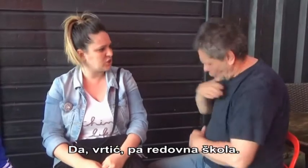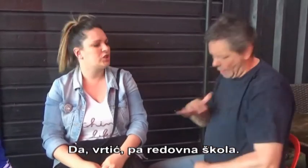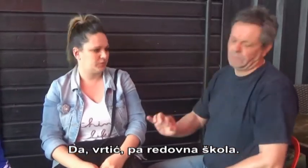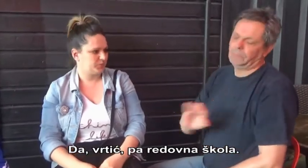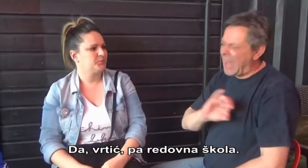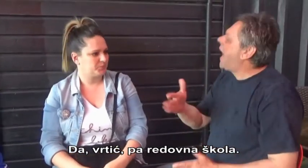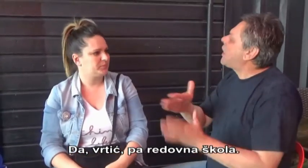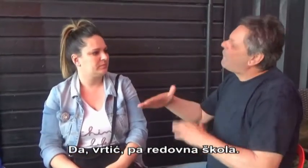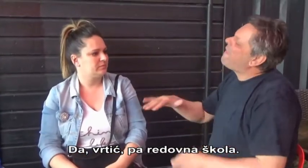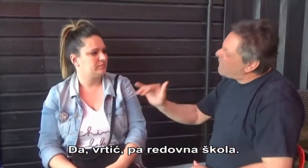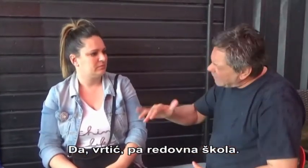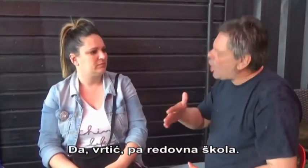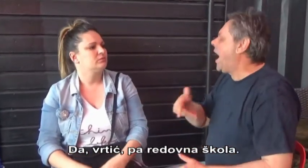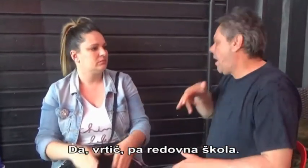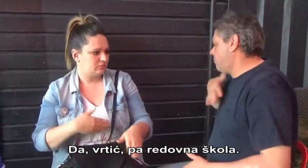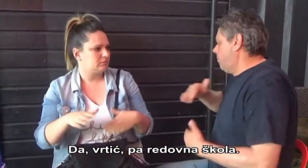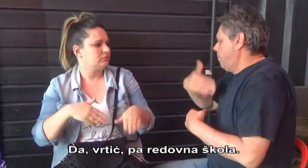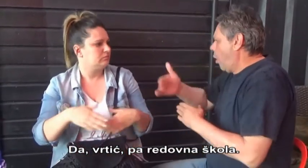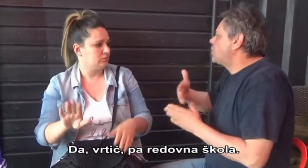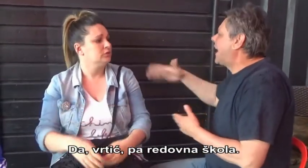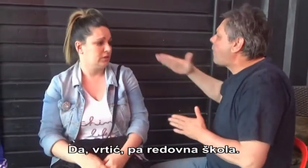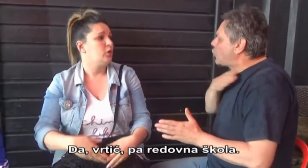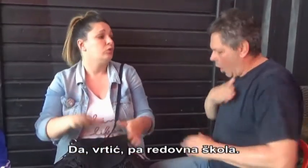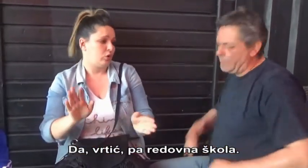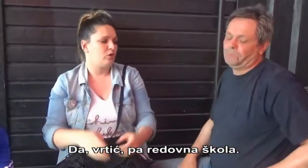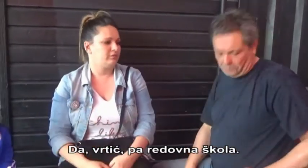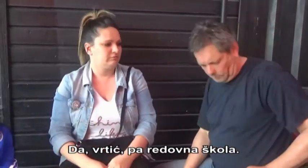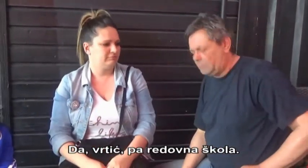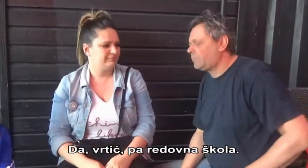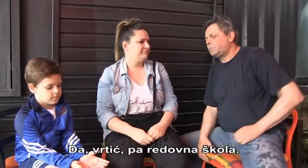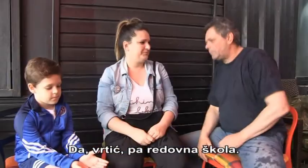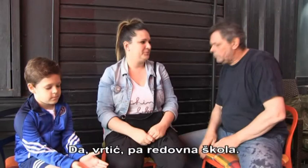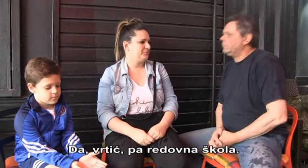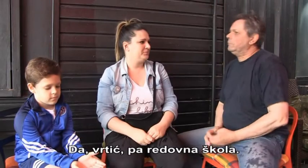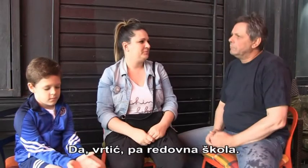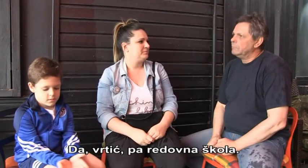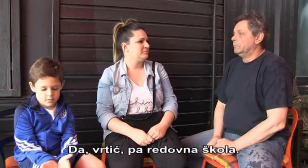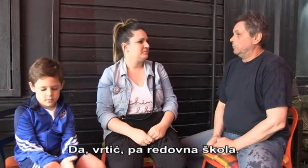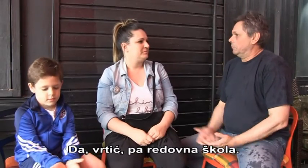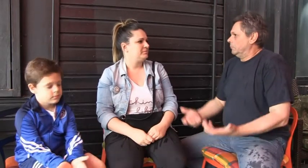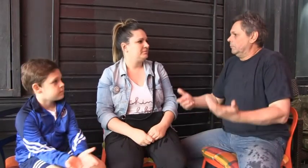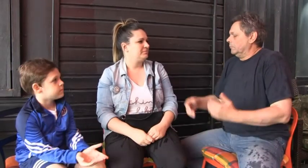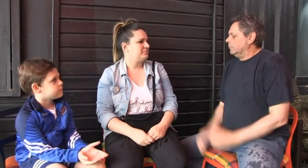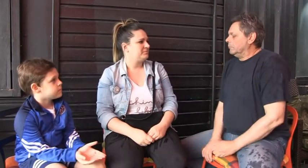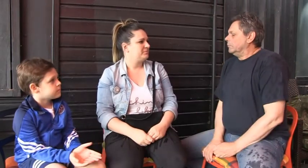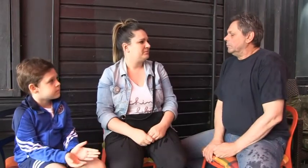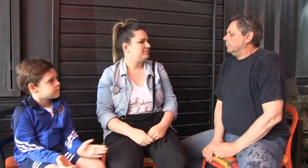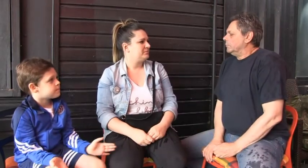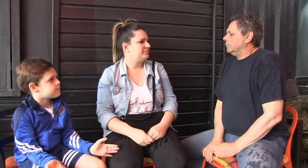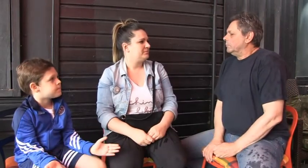škola. Redovni vrtić, a poslije redovna škola. Oj, ja nisam ništa, nisam očekivao da ću padat, ali mislim